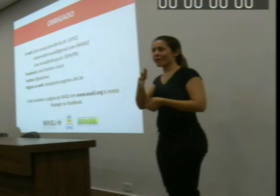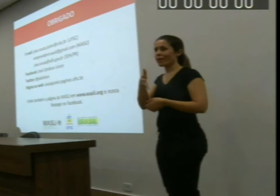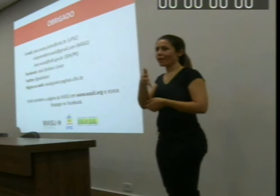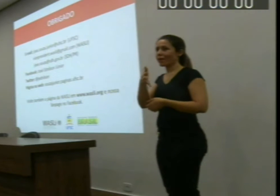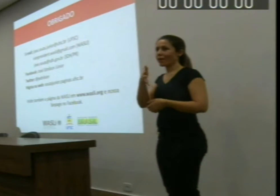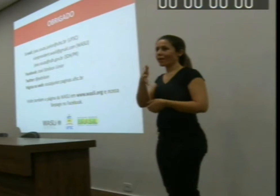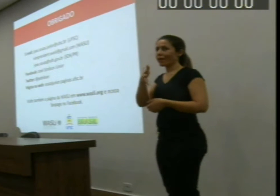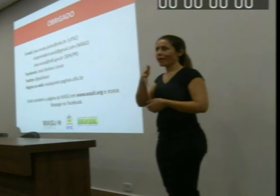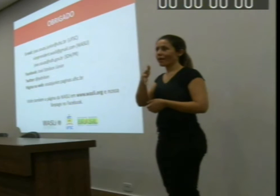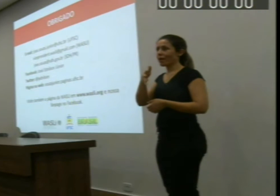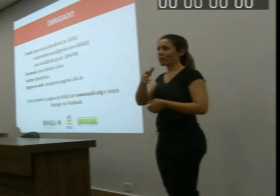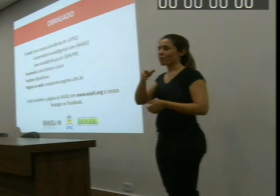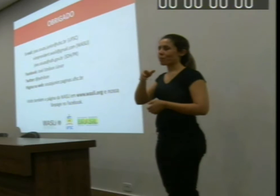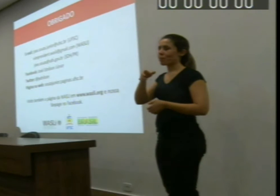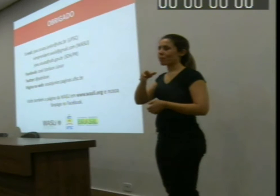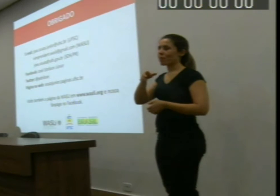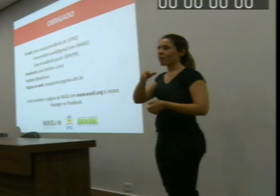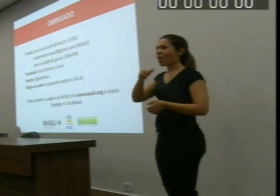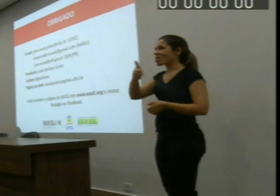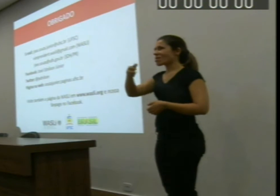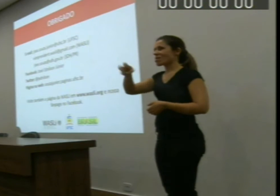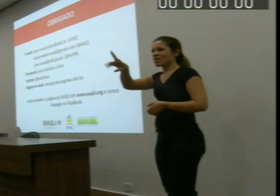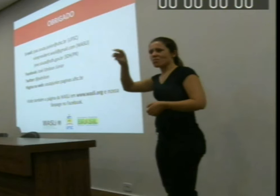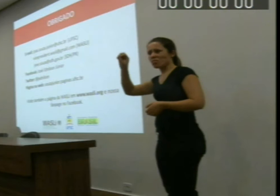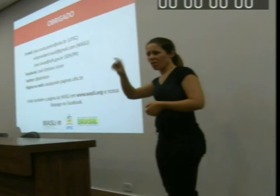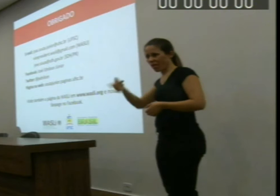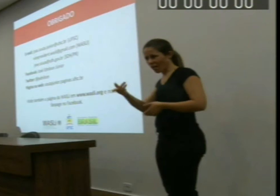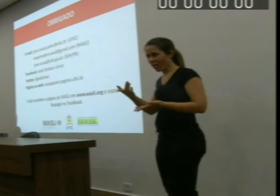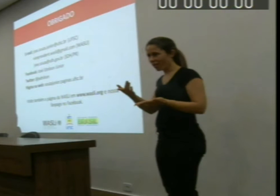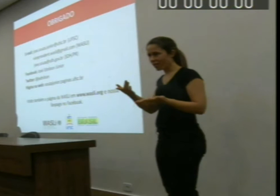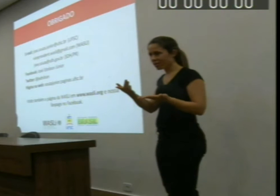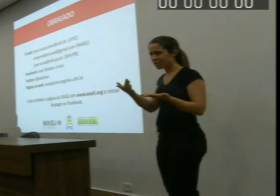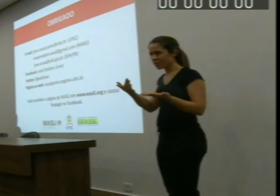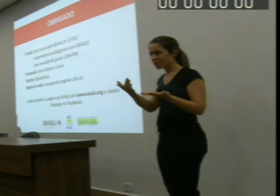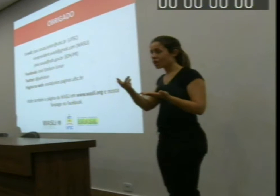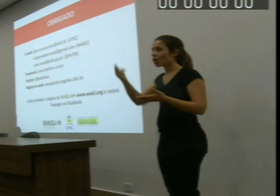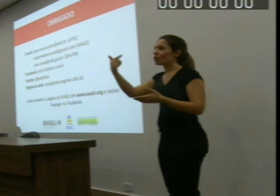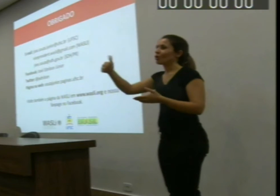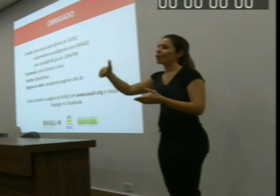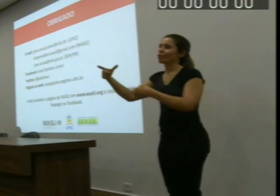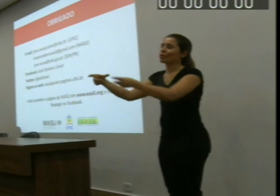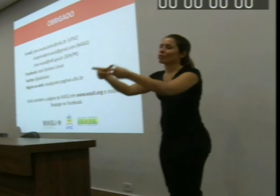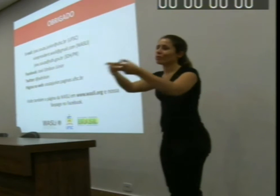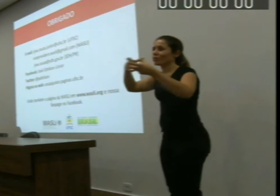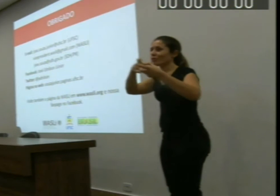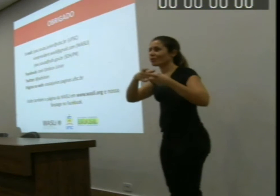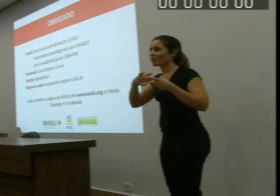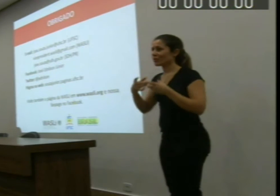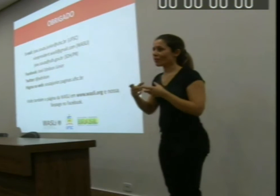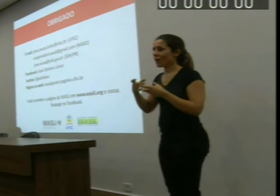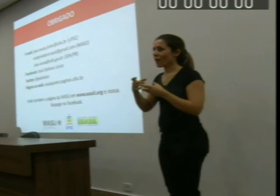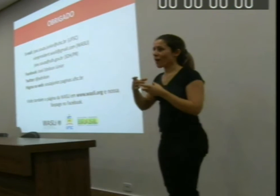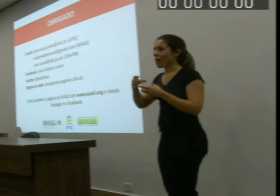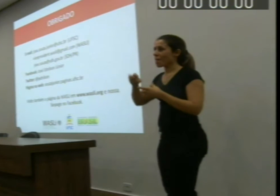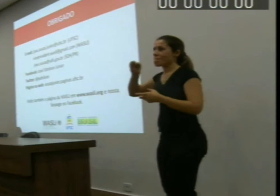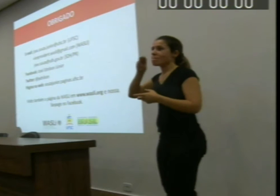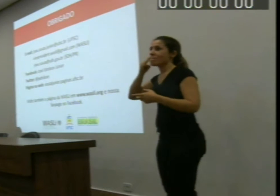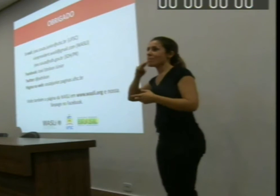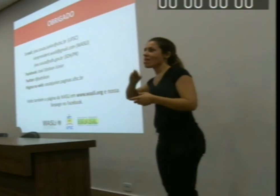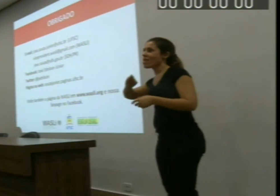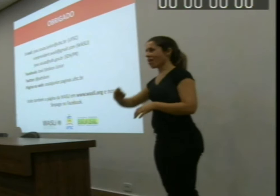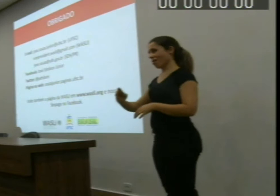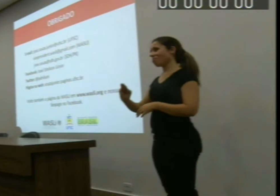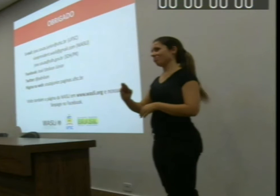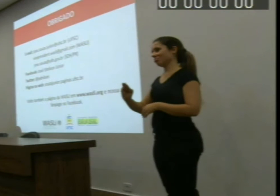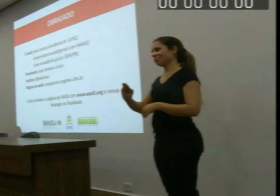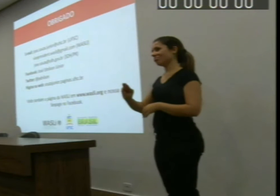reais e em uma megacidade em outros lugares você vai comprar na casa do dos do Milhão dos reais né